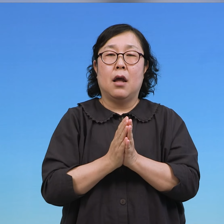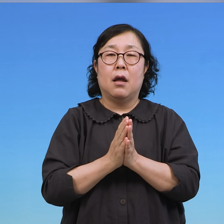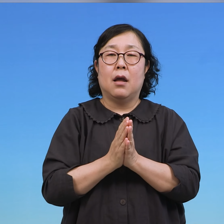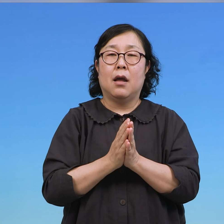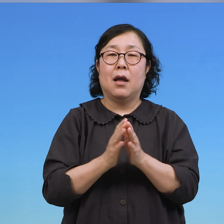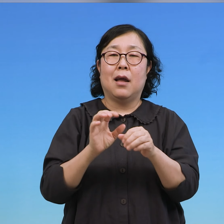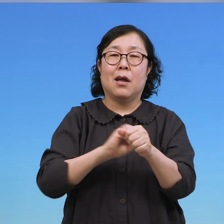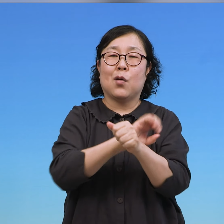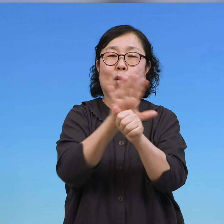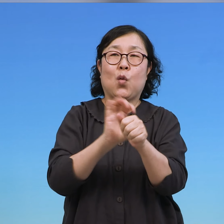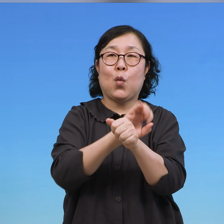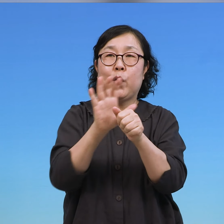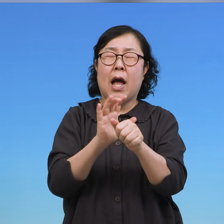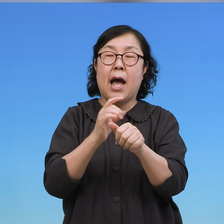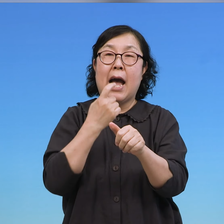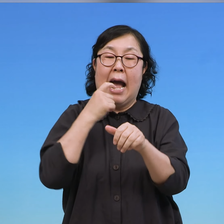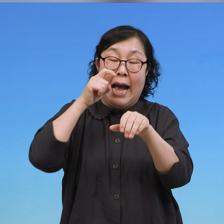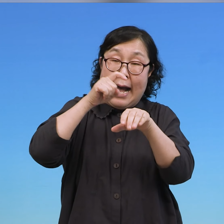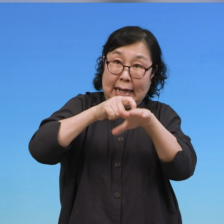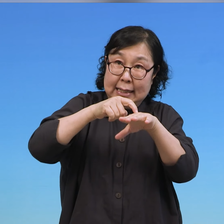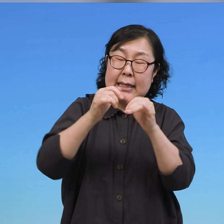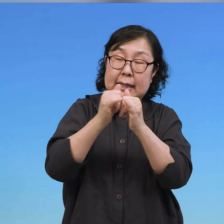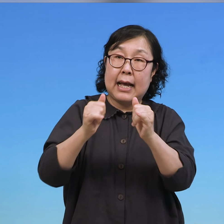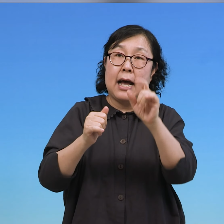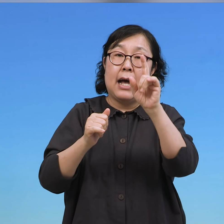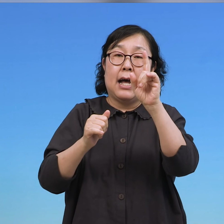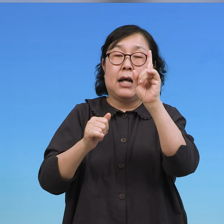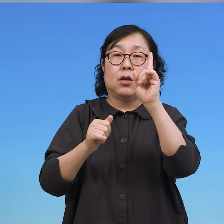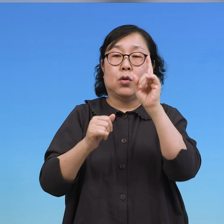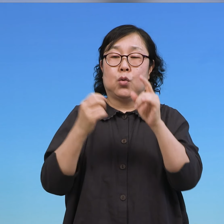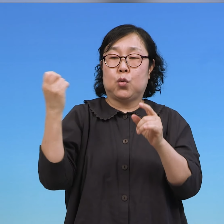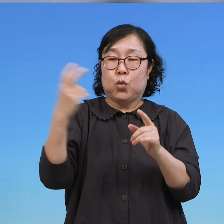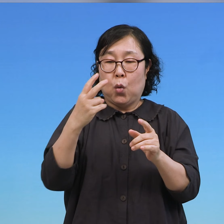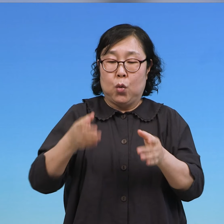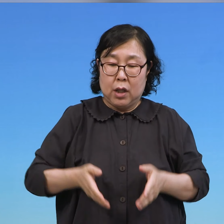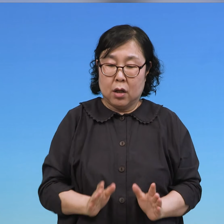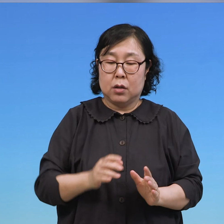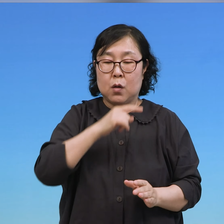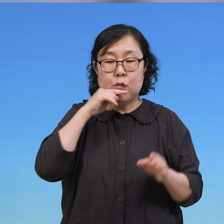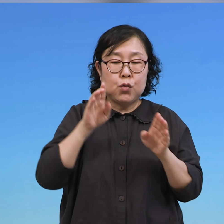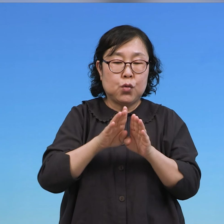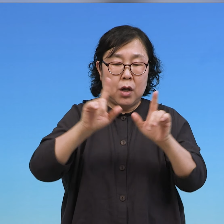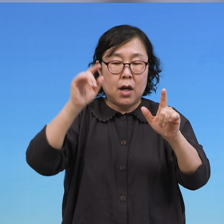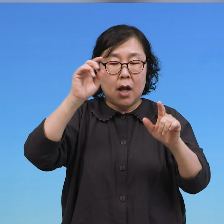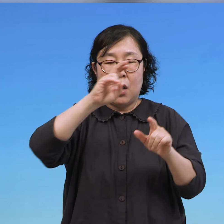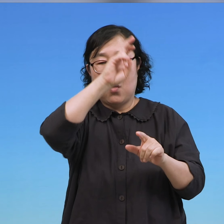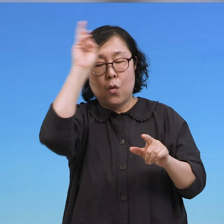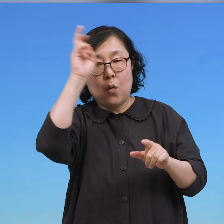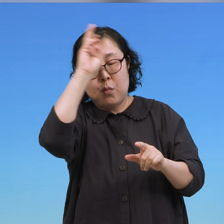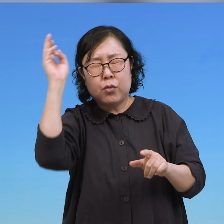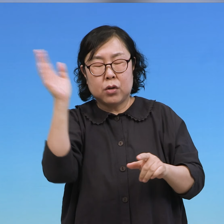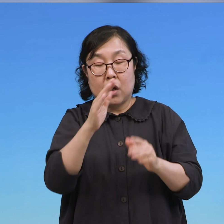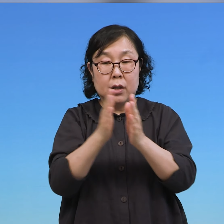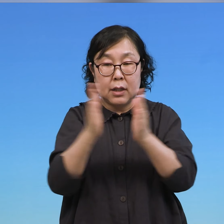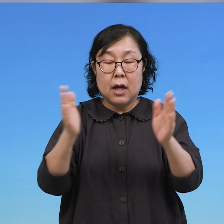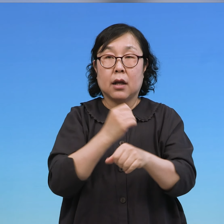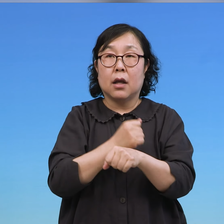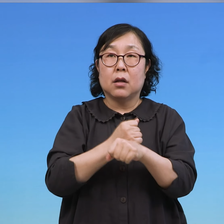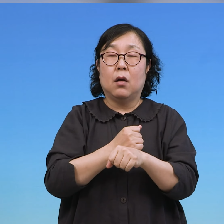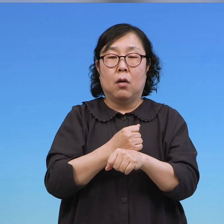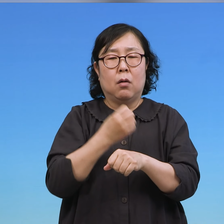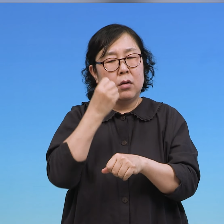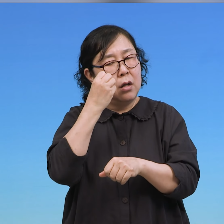생겼어요. 신기하게 2주 상간으로 패턴이 똑같아요. 딱 주일날 오후부터 시작이 돼가지고요.